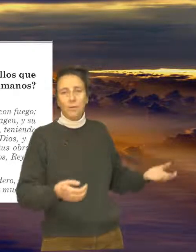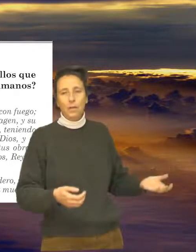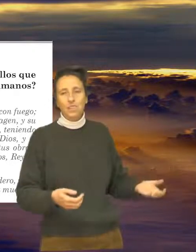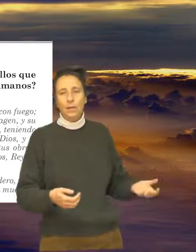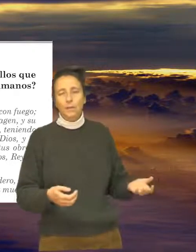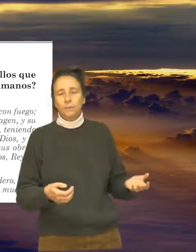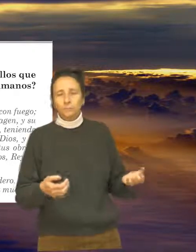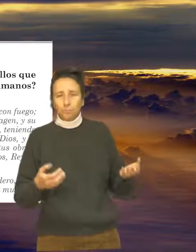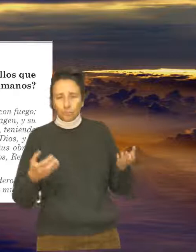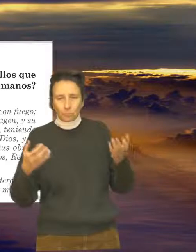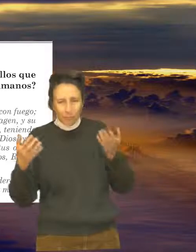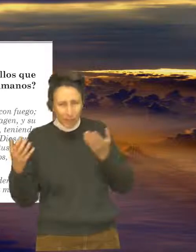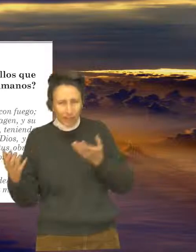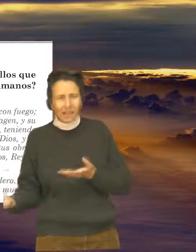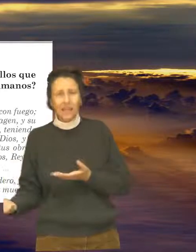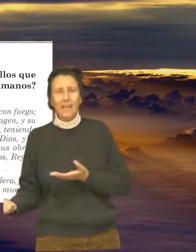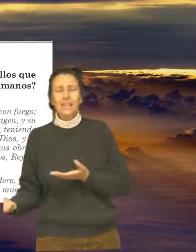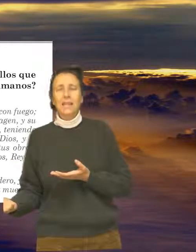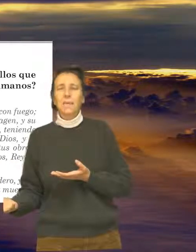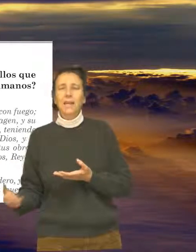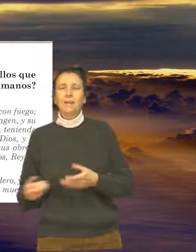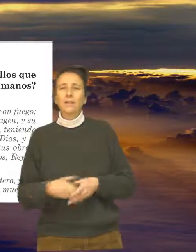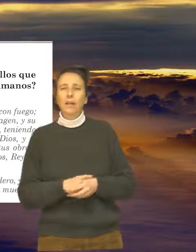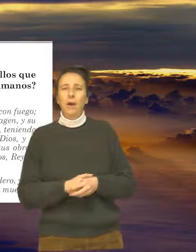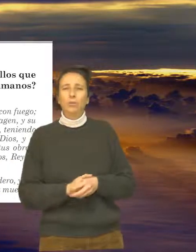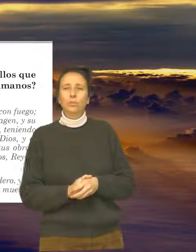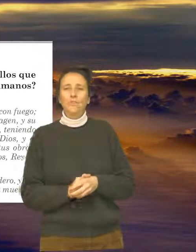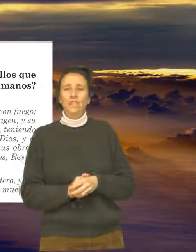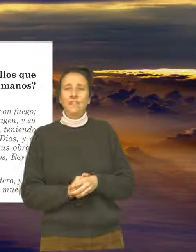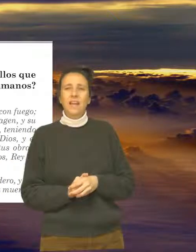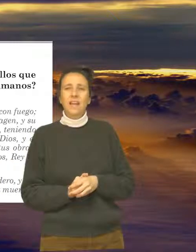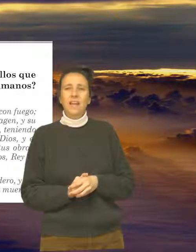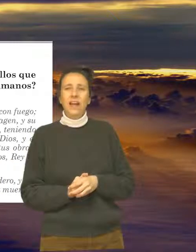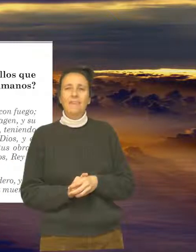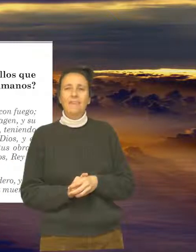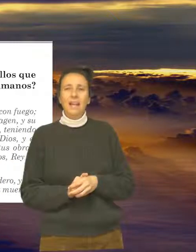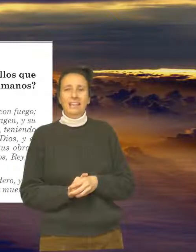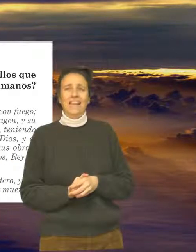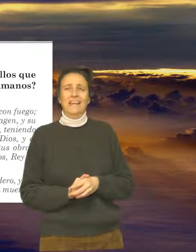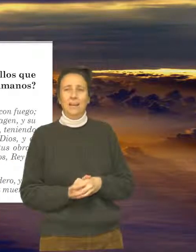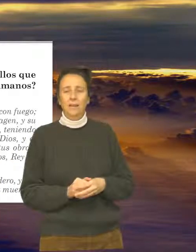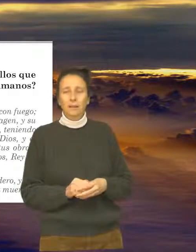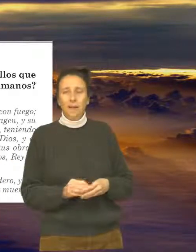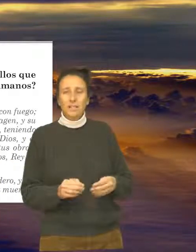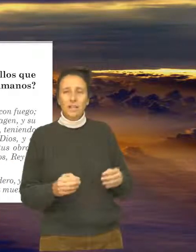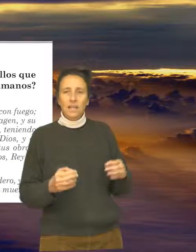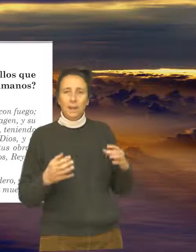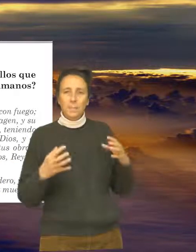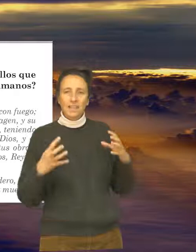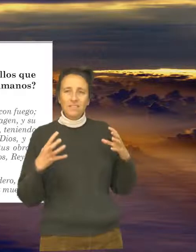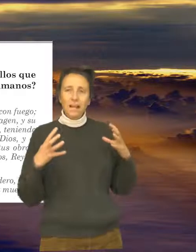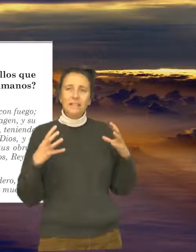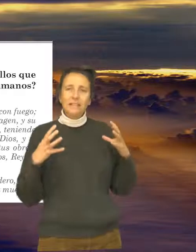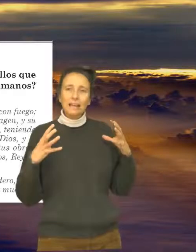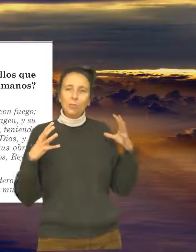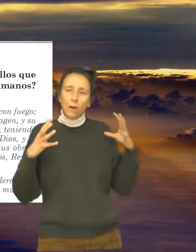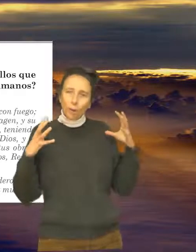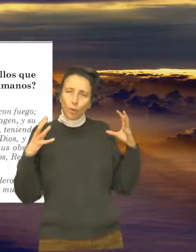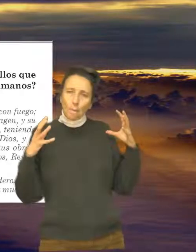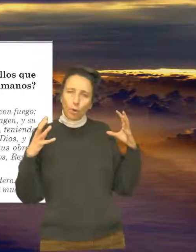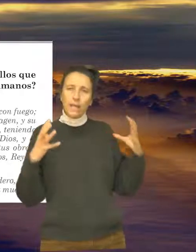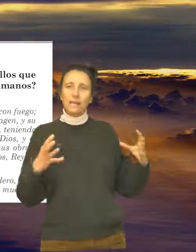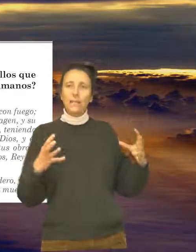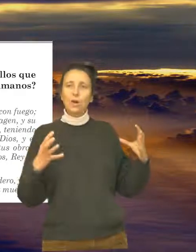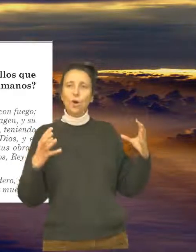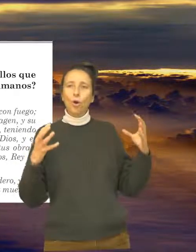surge de las aguas, y también la otra bestia que nace de la tierra. Así que vencerán tanto